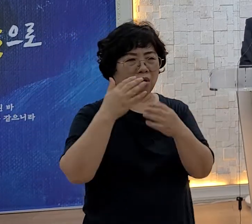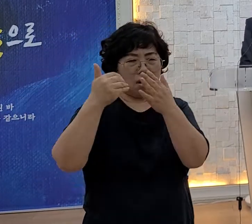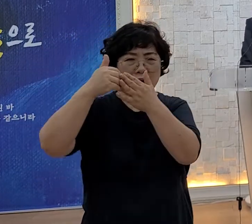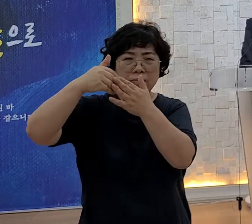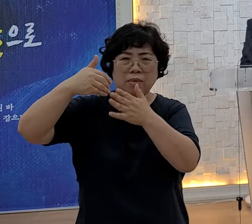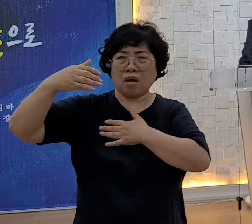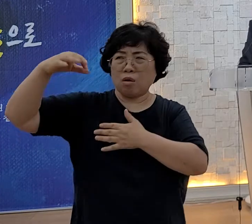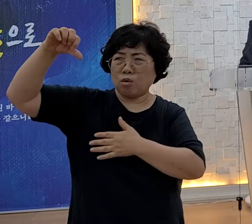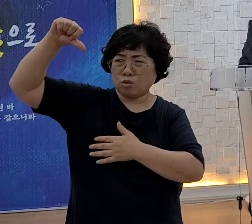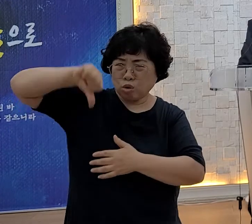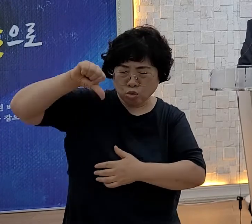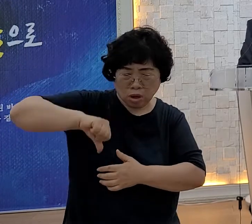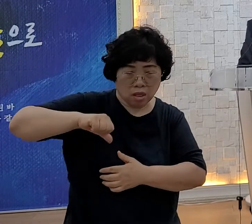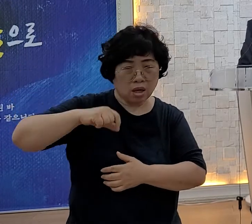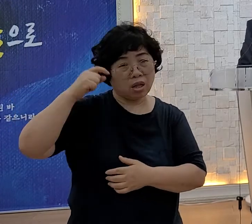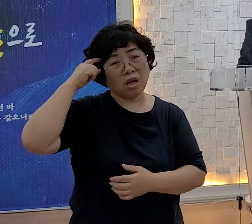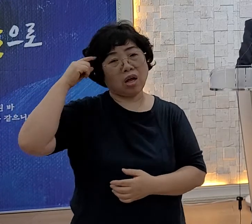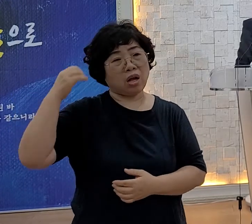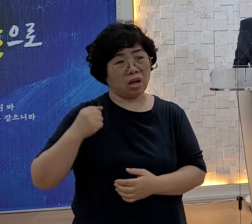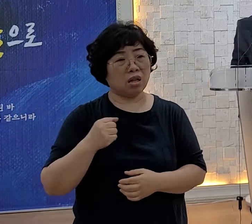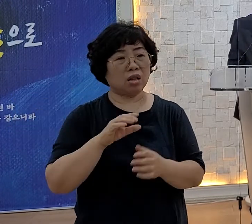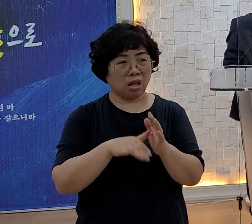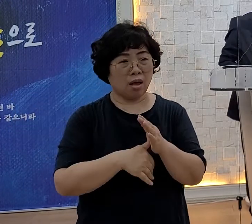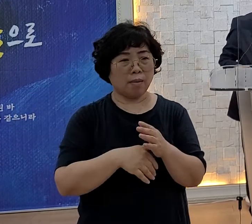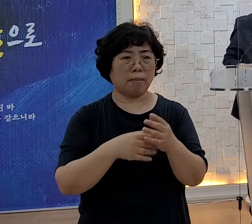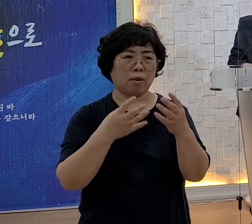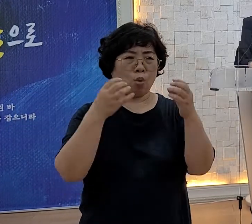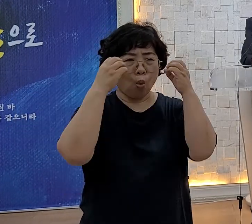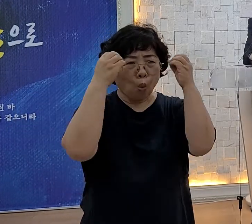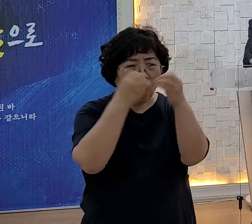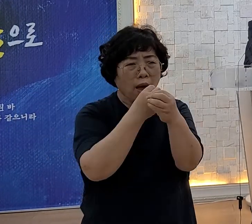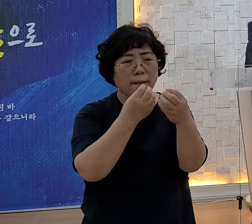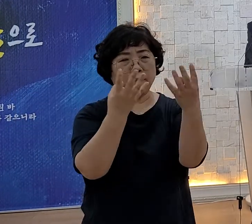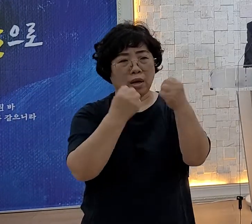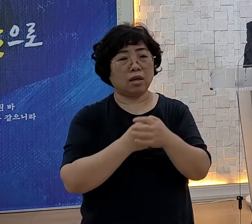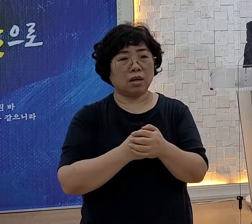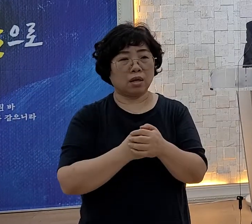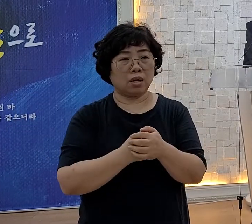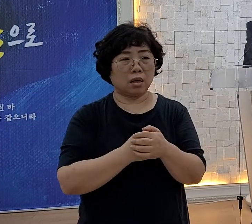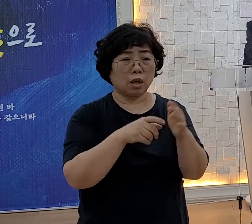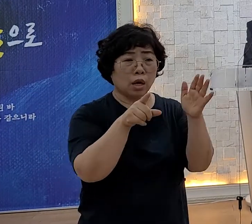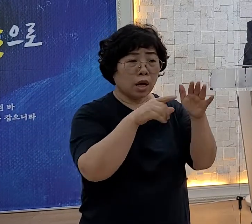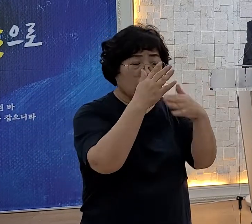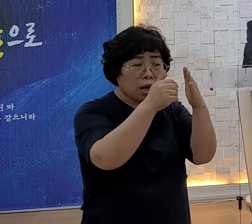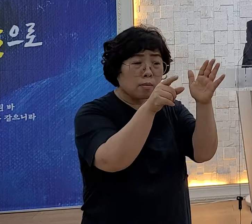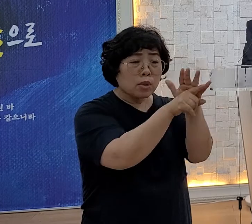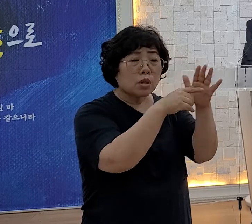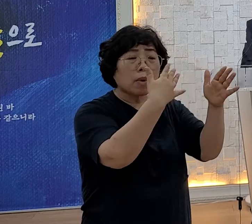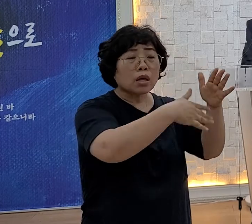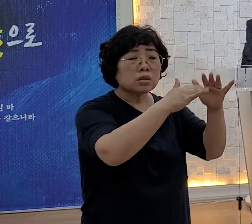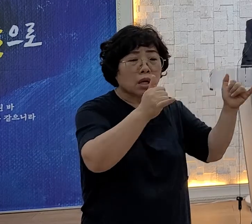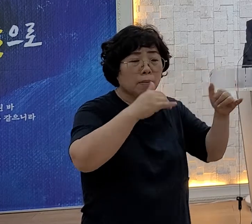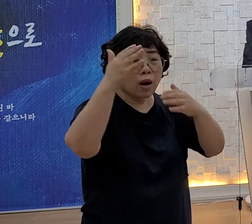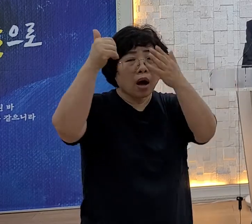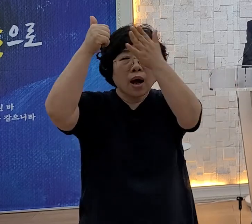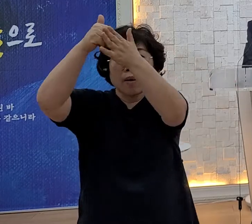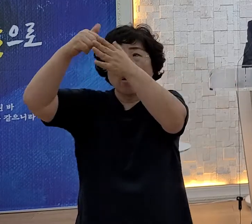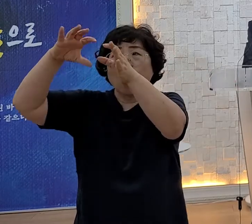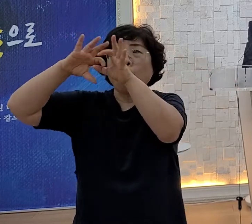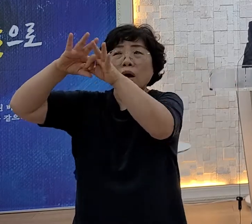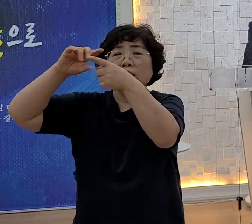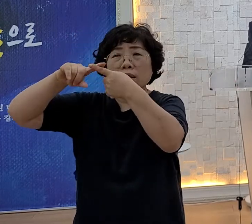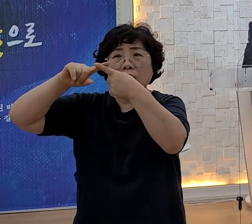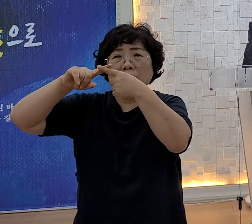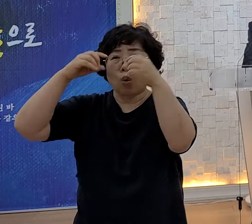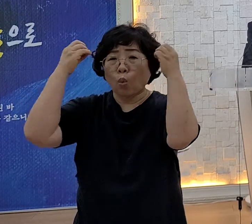받았다든지 뭔가 하나님 나를 버리시다든지 아니면 나를 이렇게 멀리하는 내가 이제 필요 없으신가 보다. 이런 여러